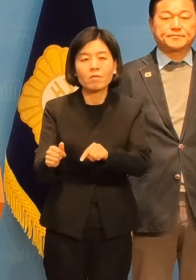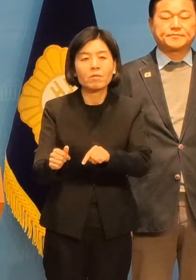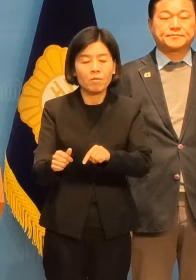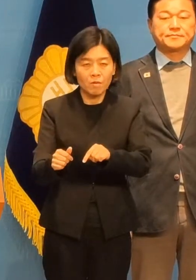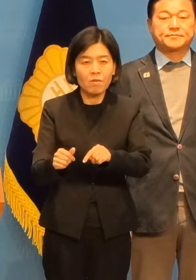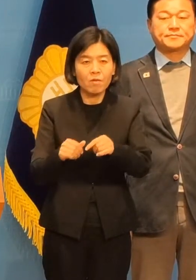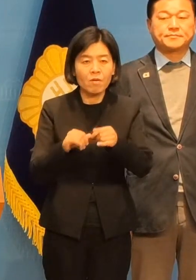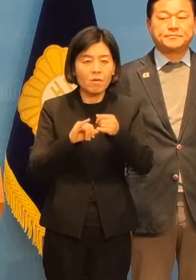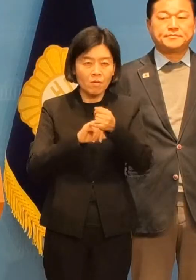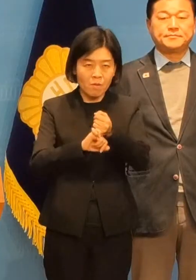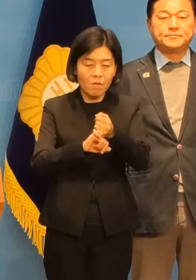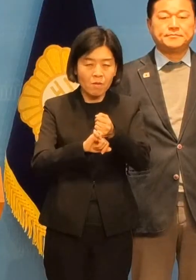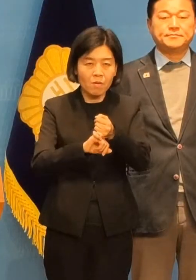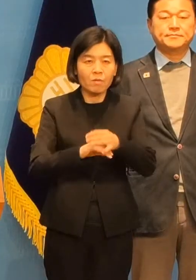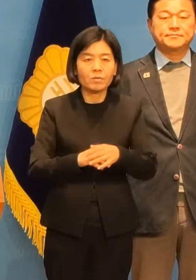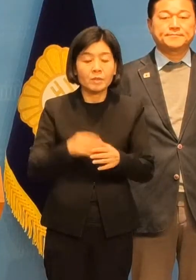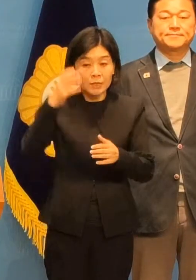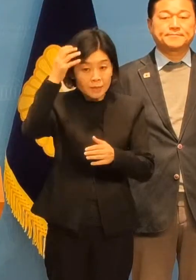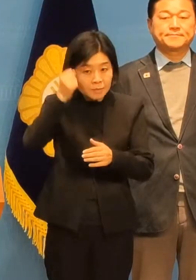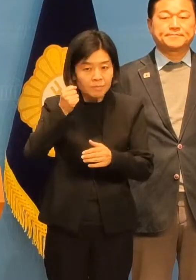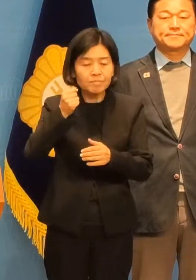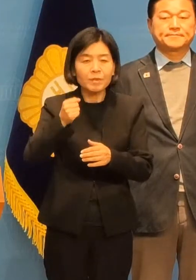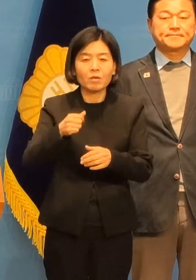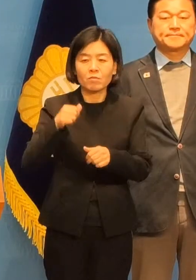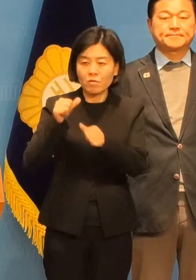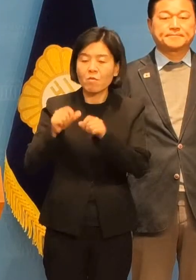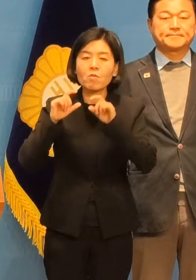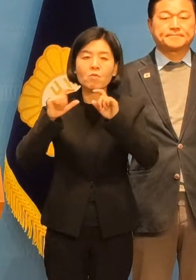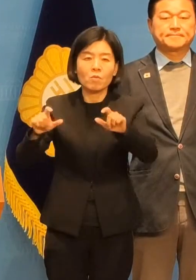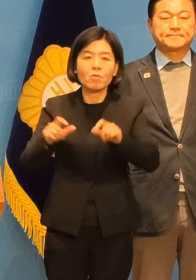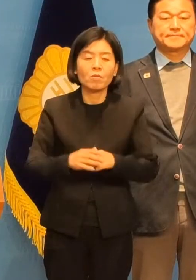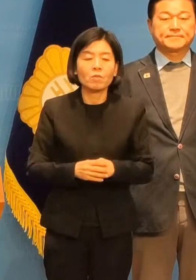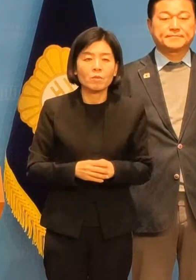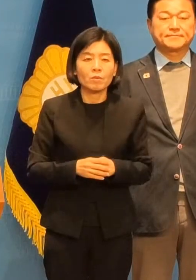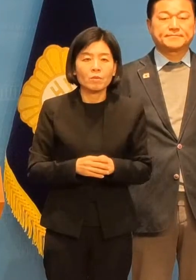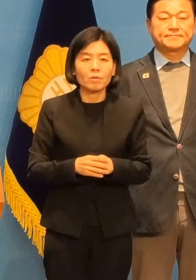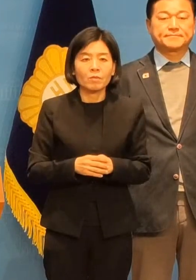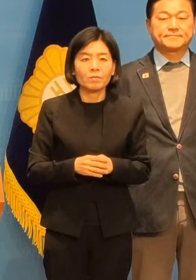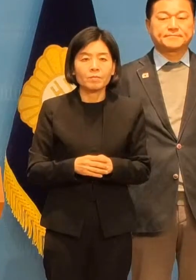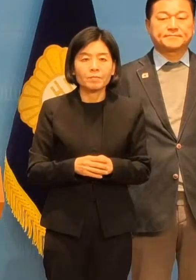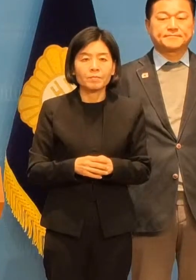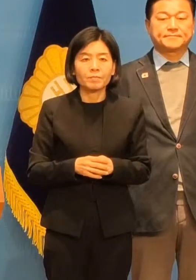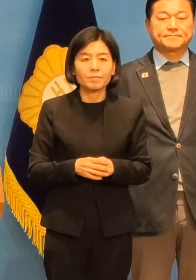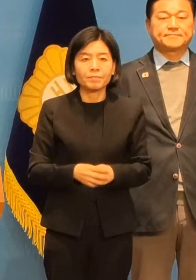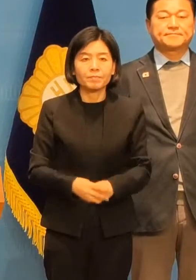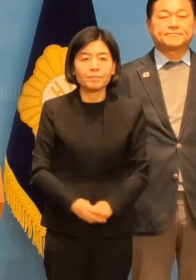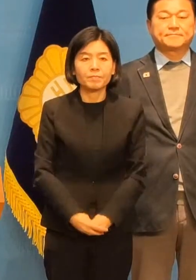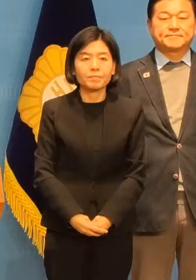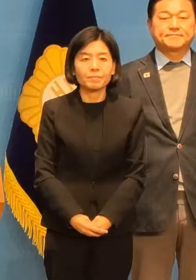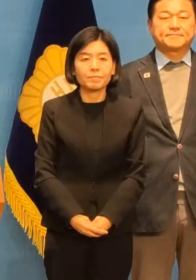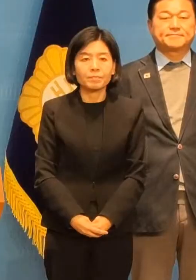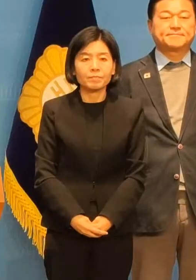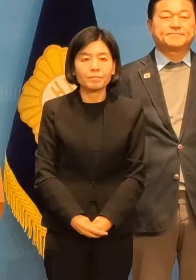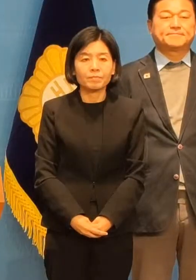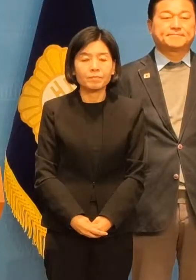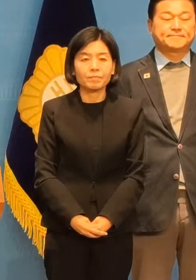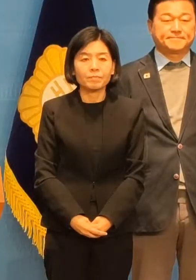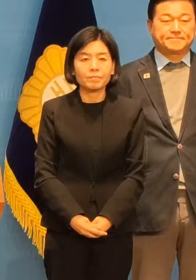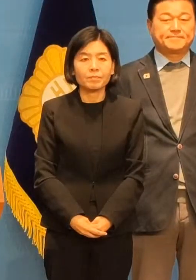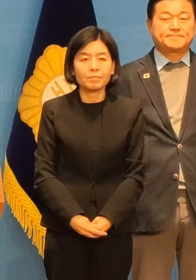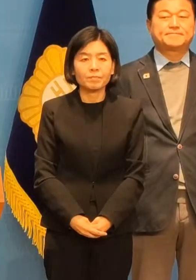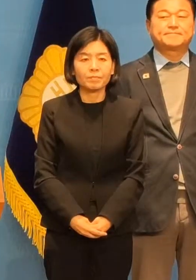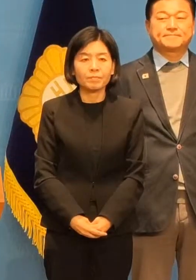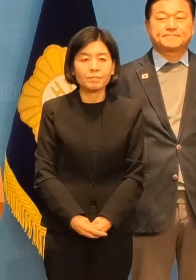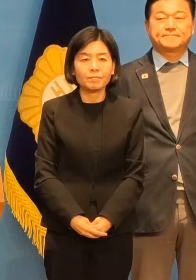것이다. 라는 점을 분명히 경고합니다. 네. 혹시 더